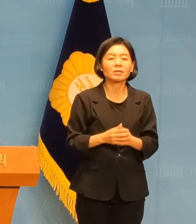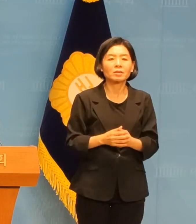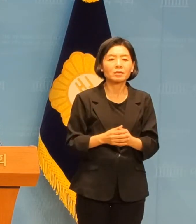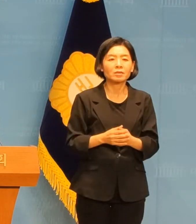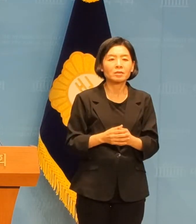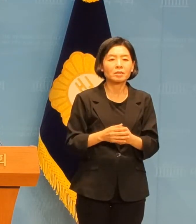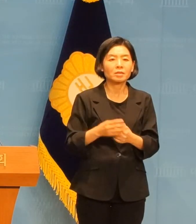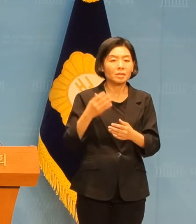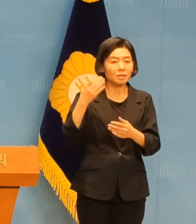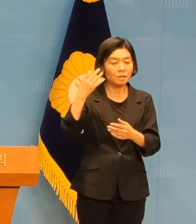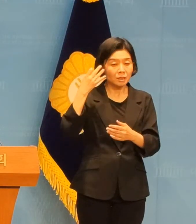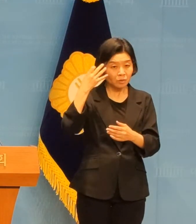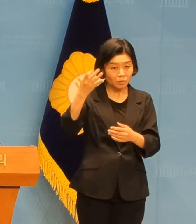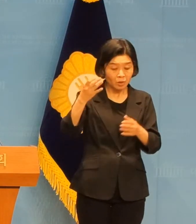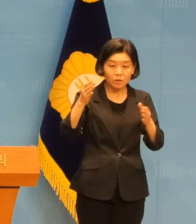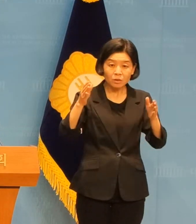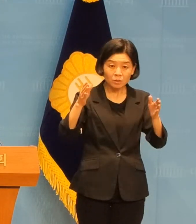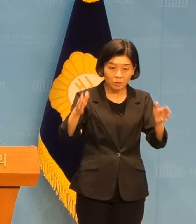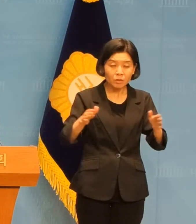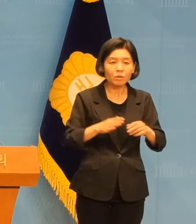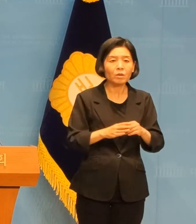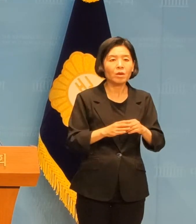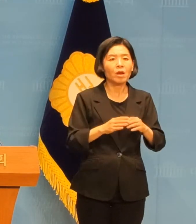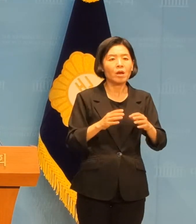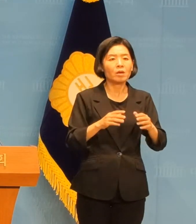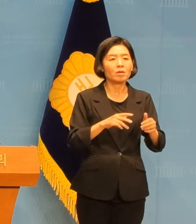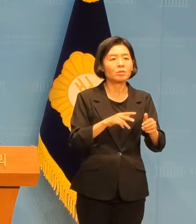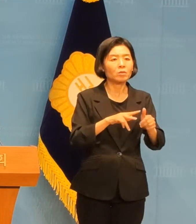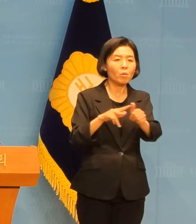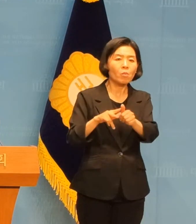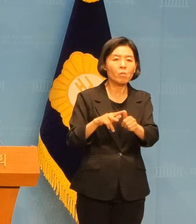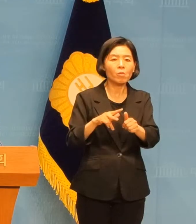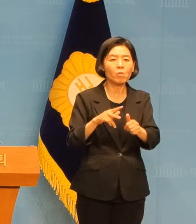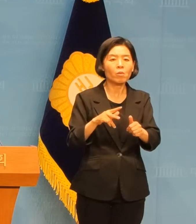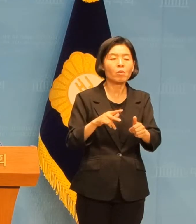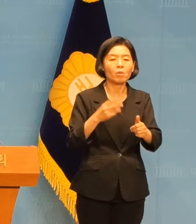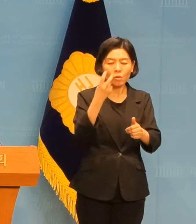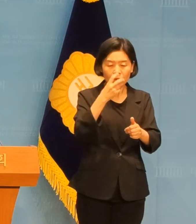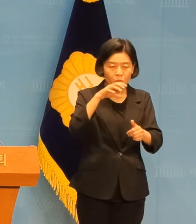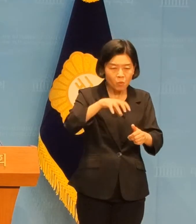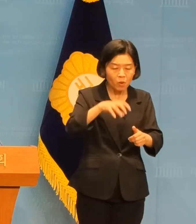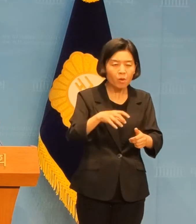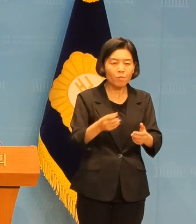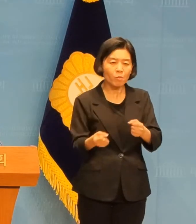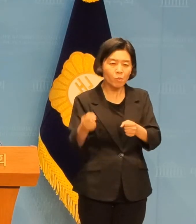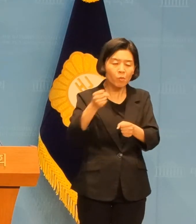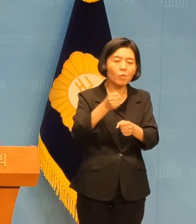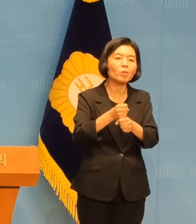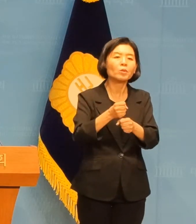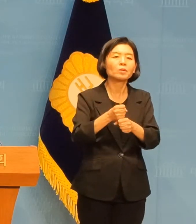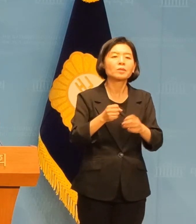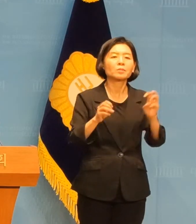지났지만 오늘도 복구율은 30%에 불과합니다. 더구나 정부는 피해